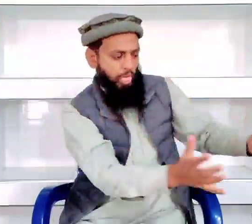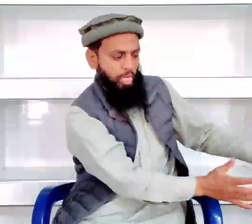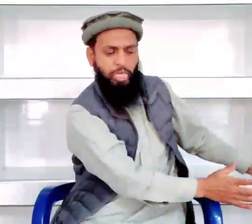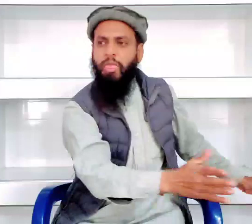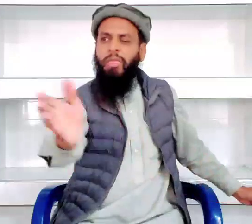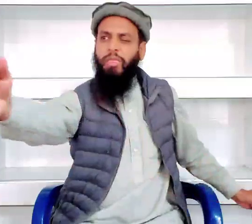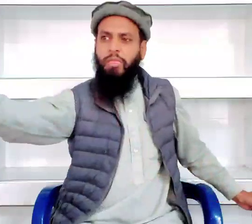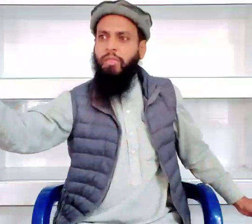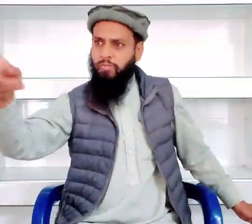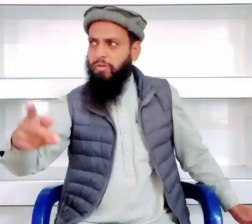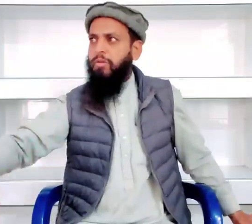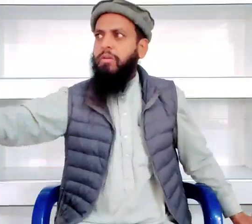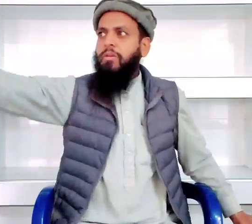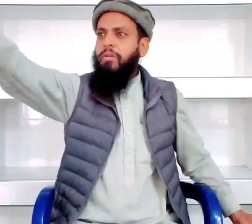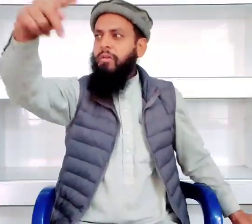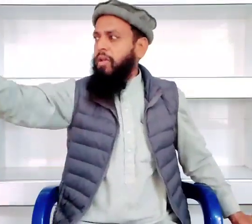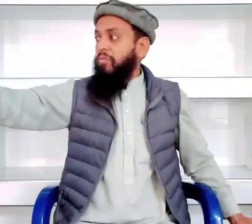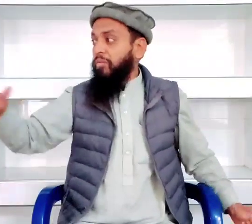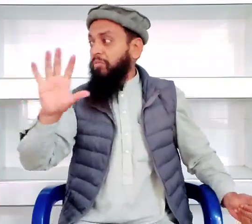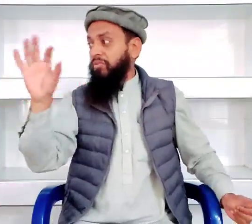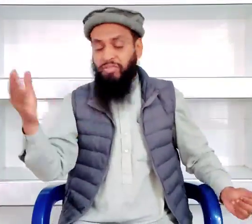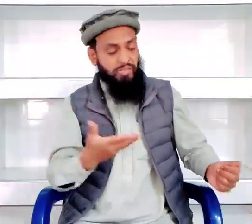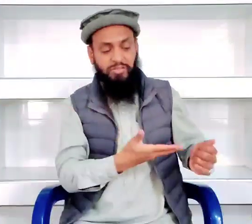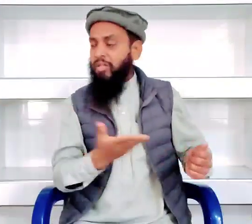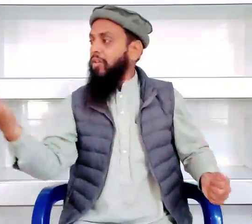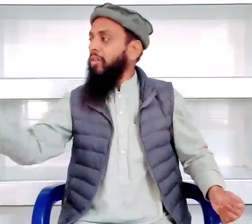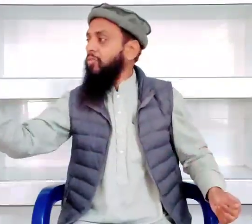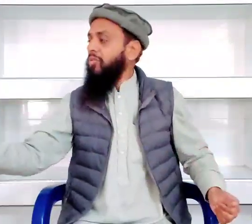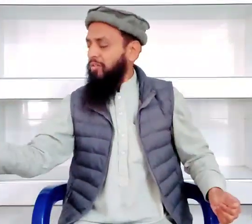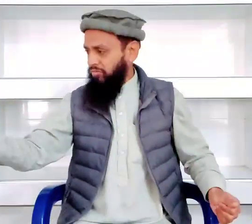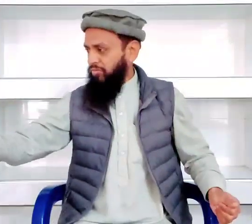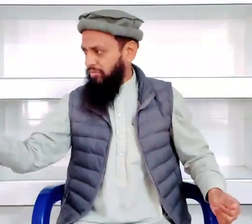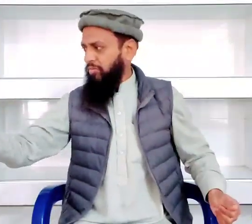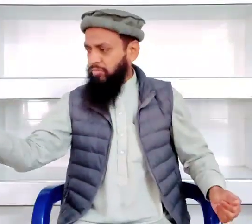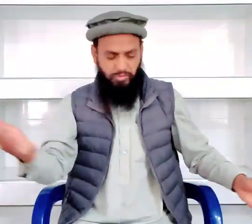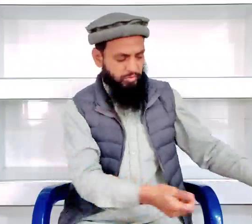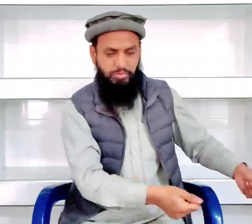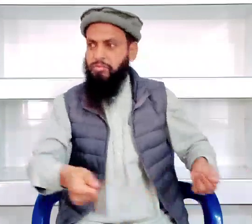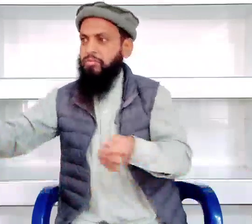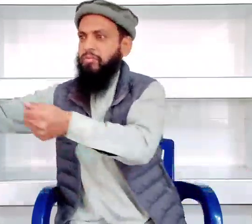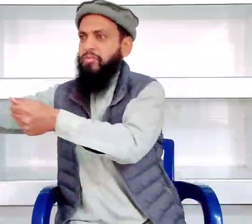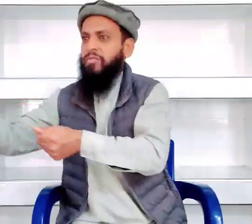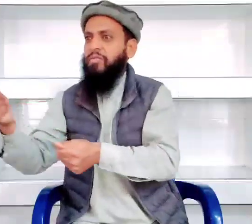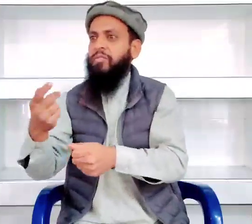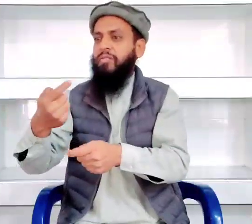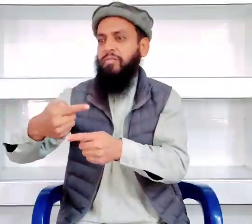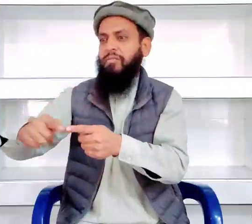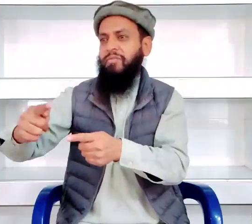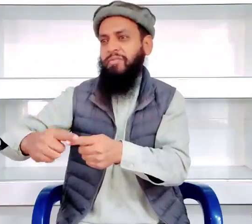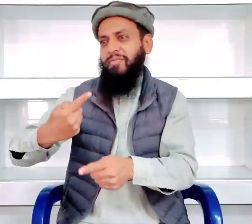جائز نہیں بعض لوگ ایسے ہوتے ہیں زد نہ ہوئے کو دہی ہوتے ہیں اور جناب وہ زد کسی لیے ایک چیز دے گی اور مہنگی ہو جاتی ہے